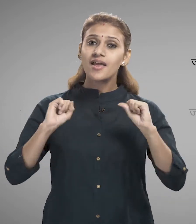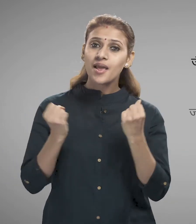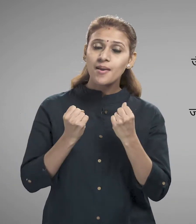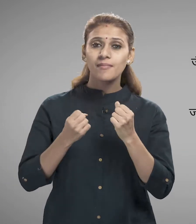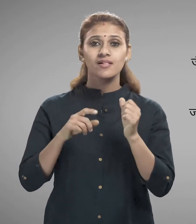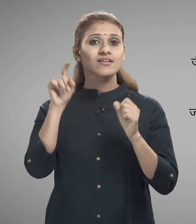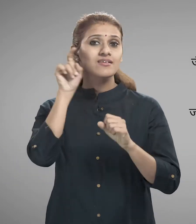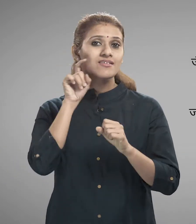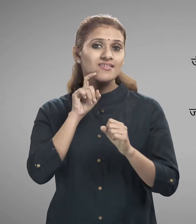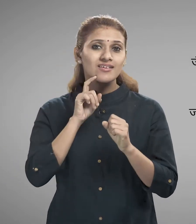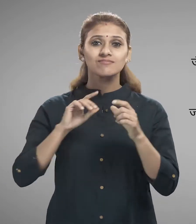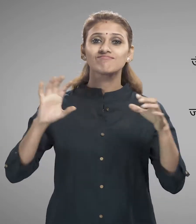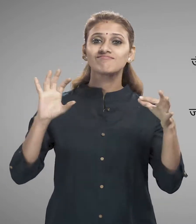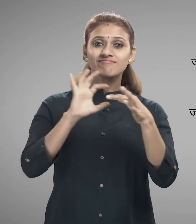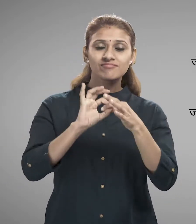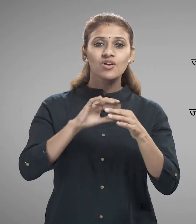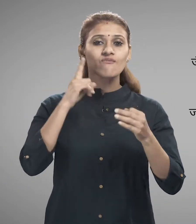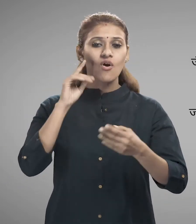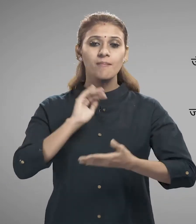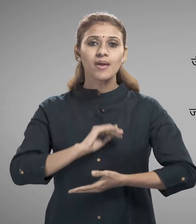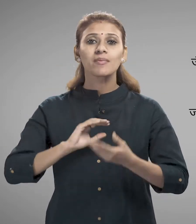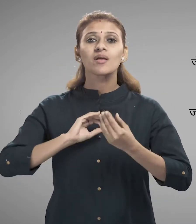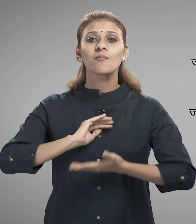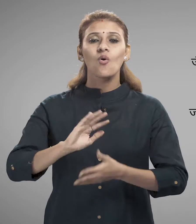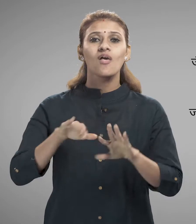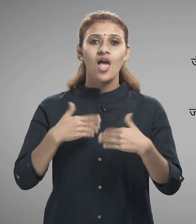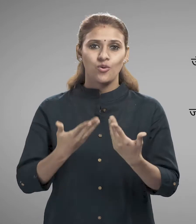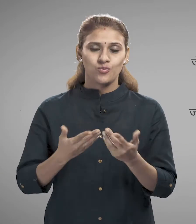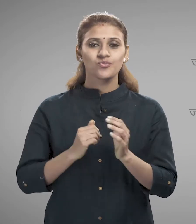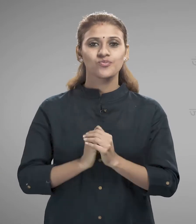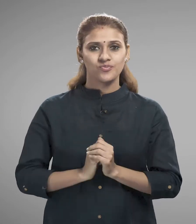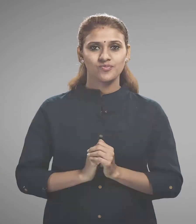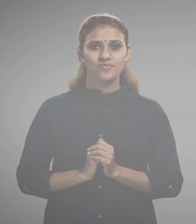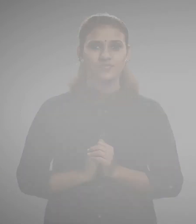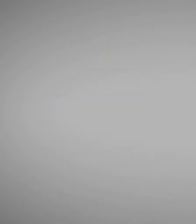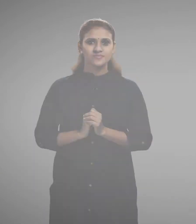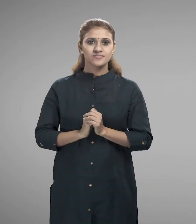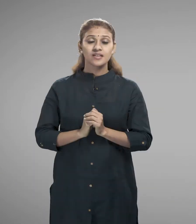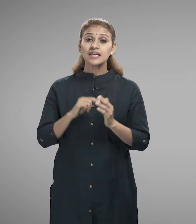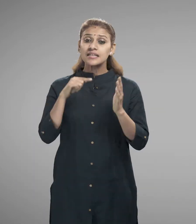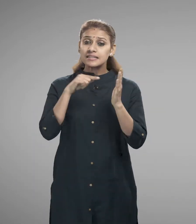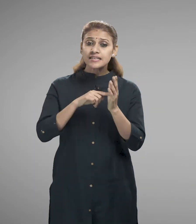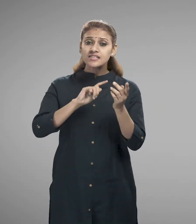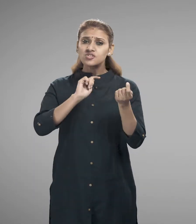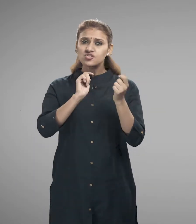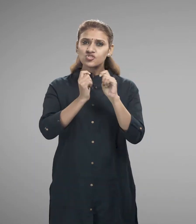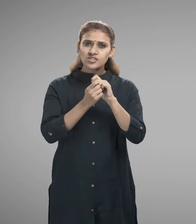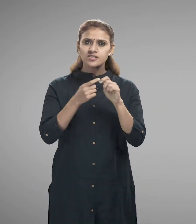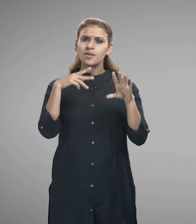में बदल जाता है जो यौन प्रजनन में समर्थ होता है। ये बदलाव दोनों